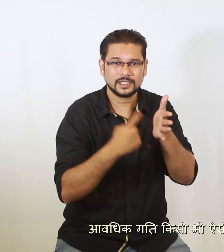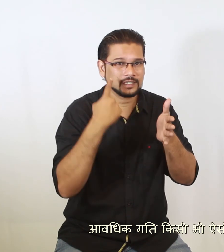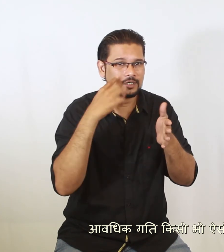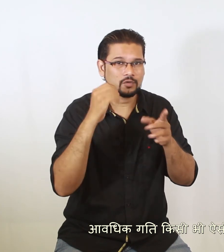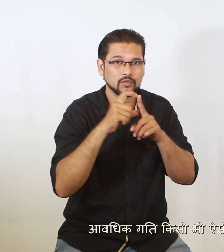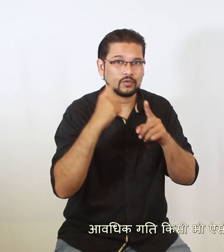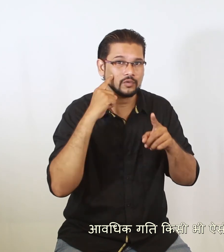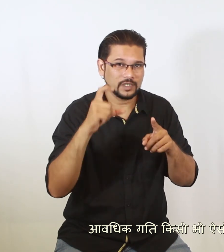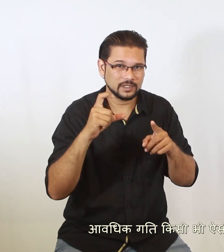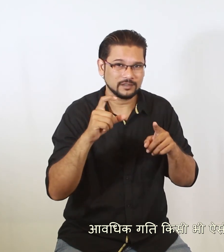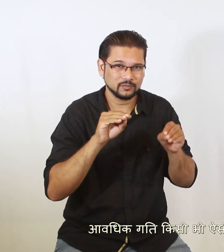हैं